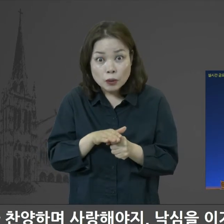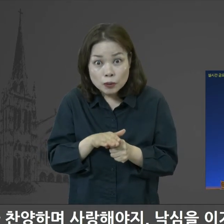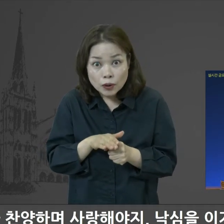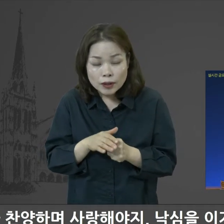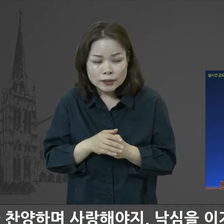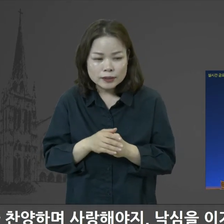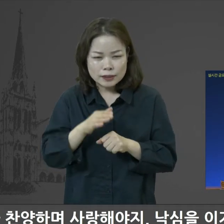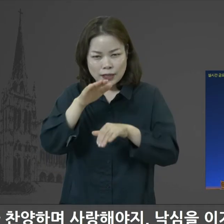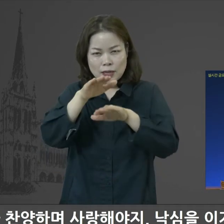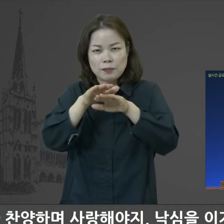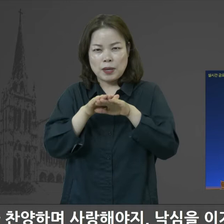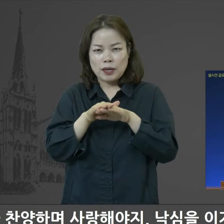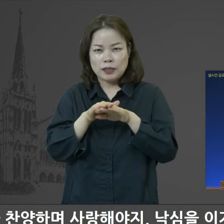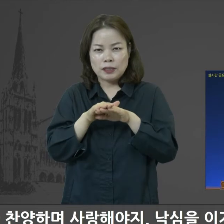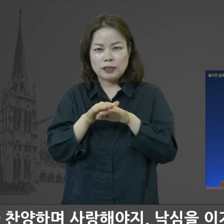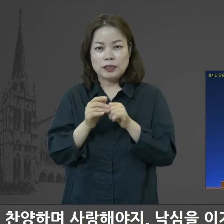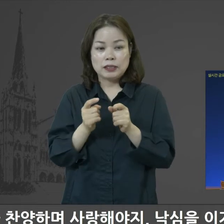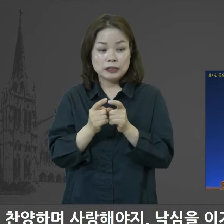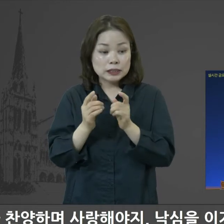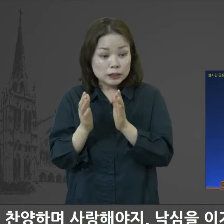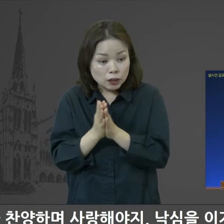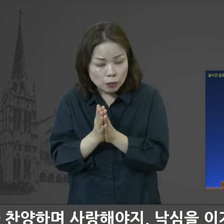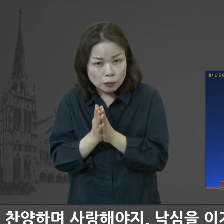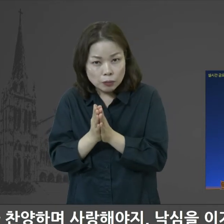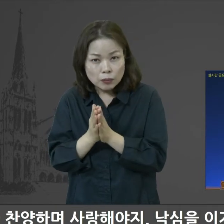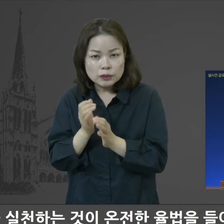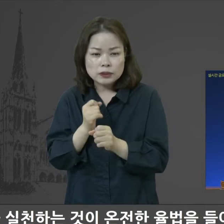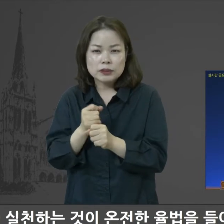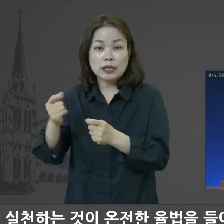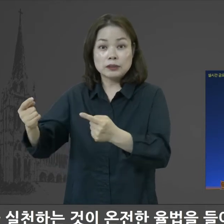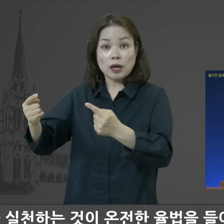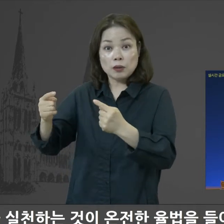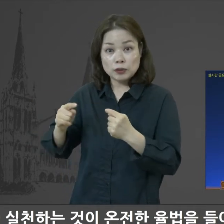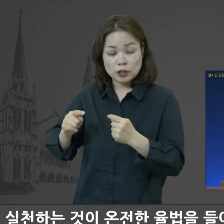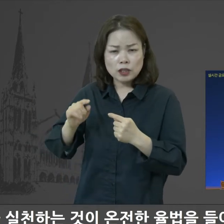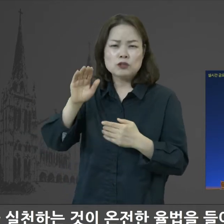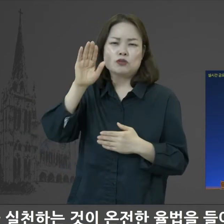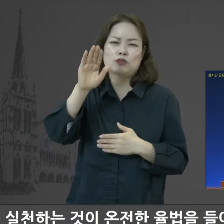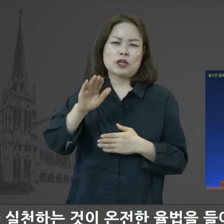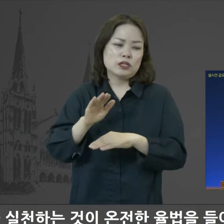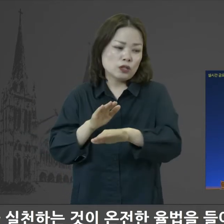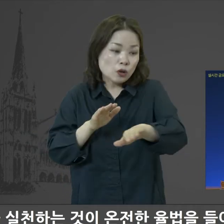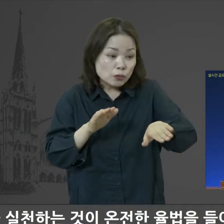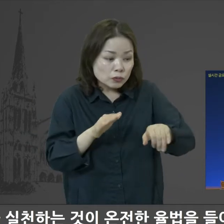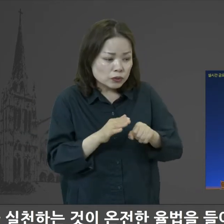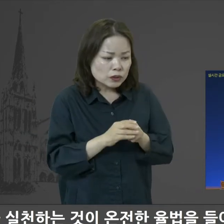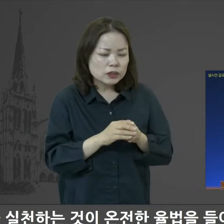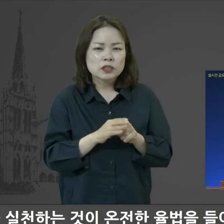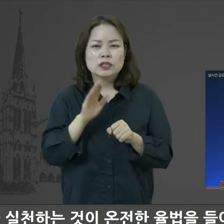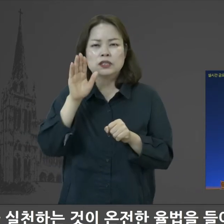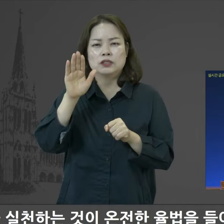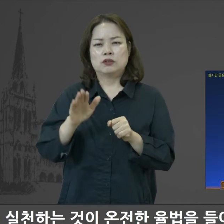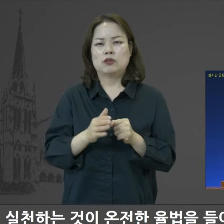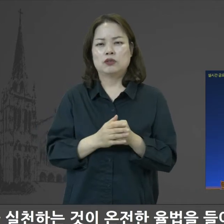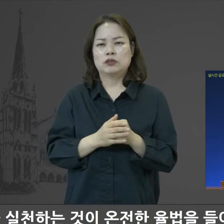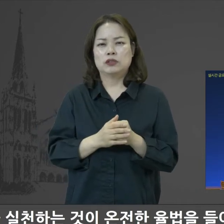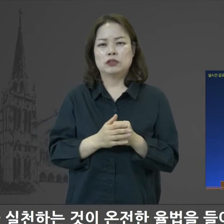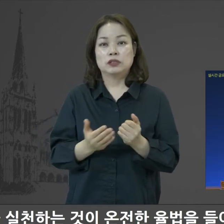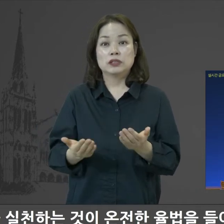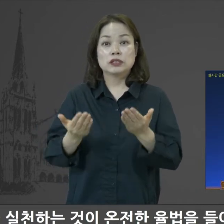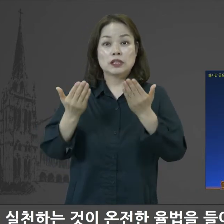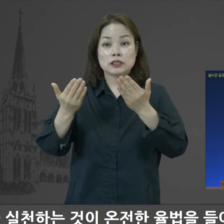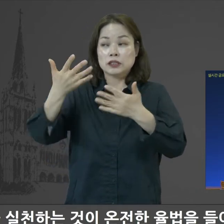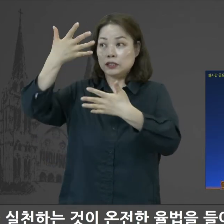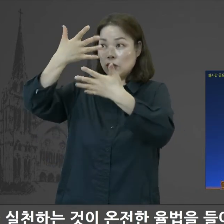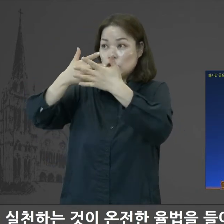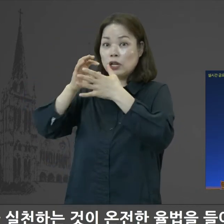이 예배에 직접 이 자리에 있든 비대면으로 참석하시든 이후에 여러분이 이후에 이 올려진